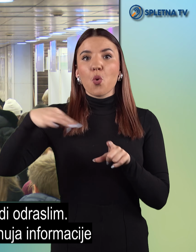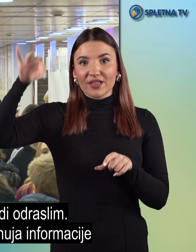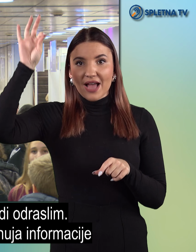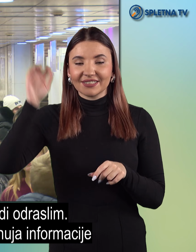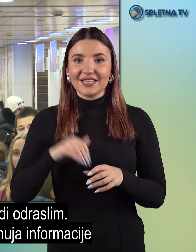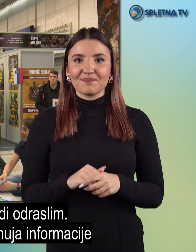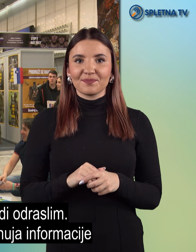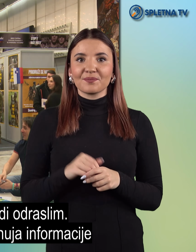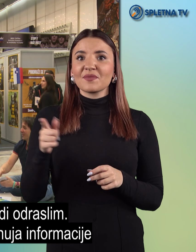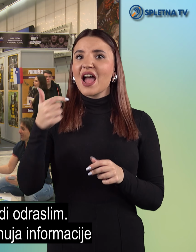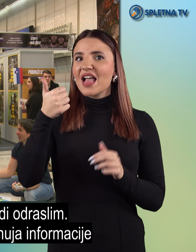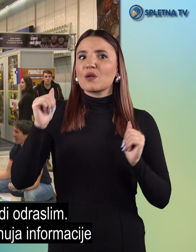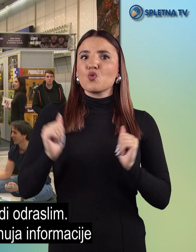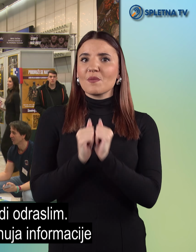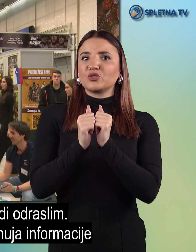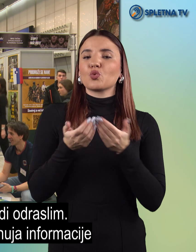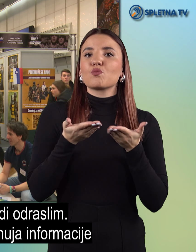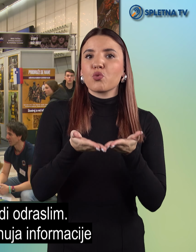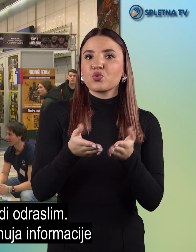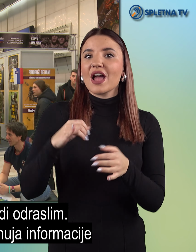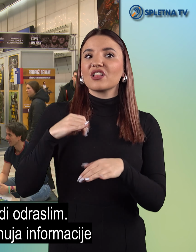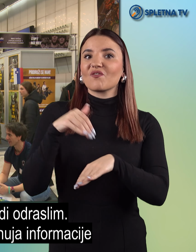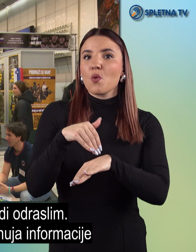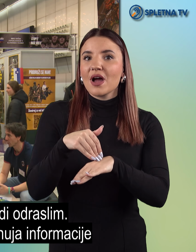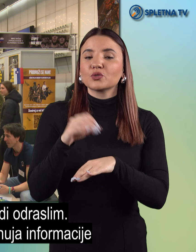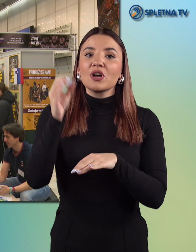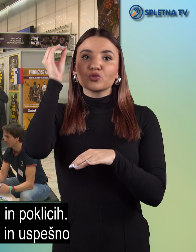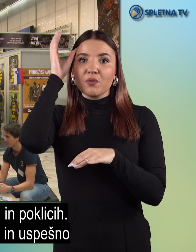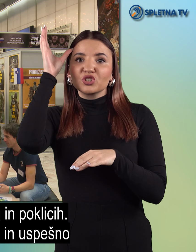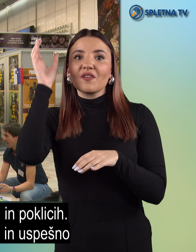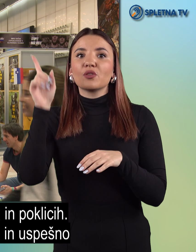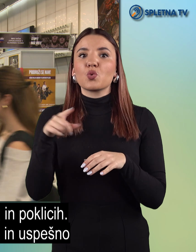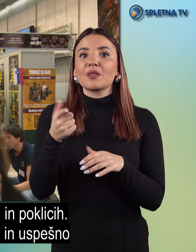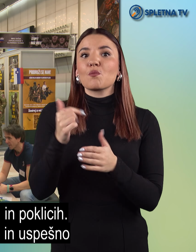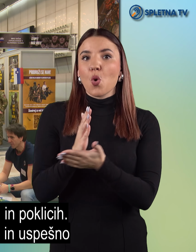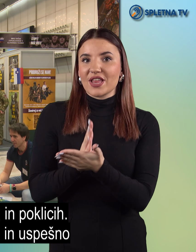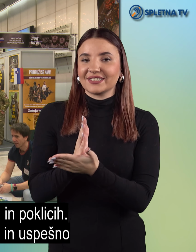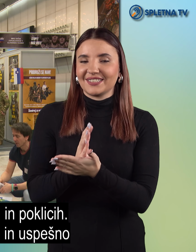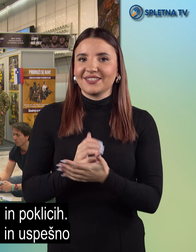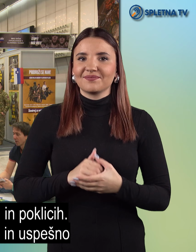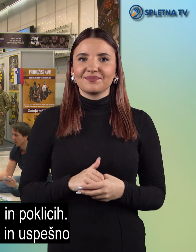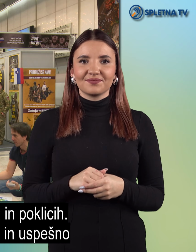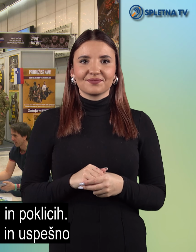odraslim. Na enem mestu ponuja informacije o izobraževanju in poklicih.